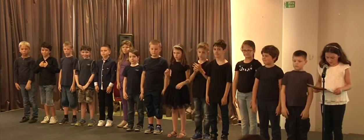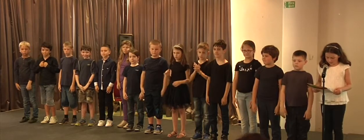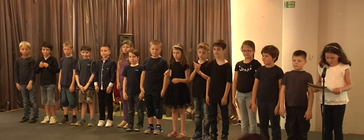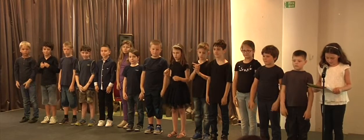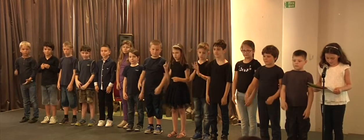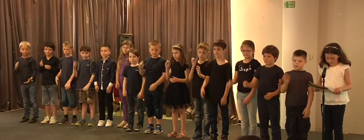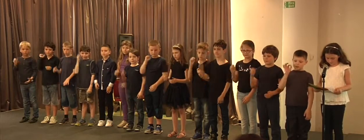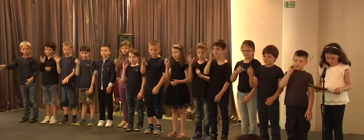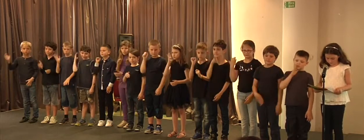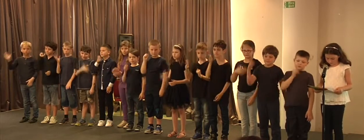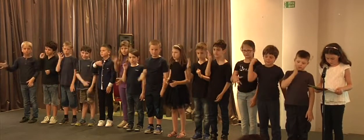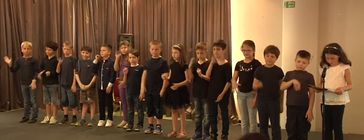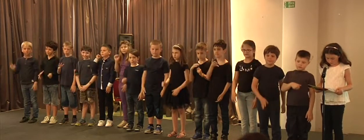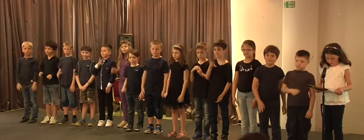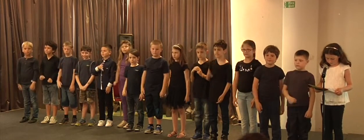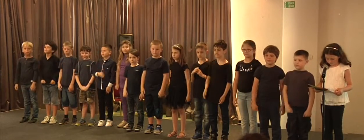Svakog dana